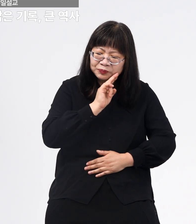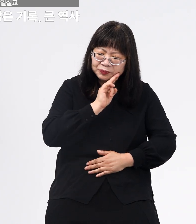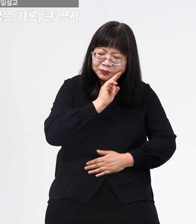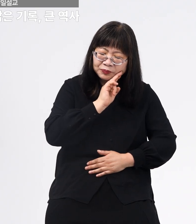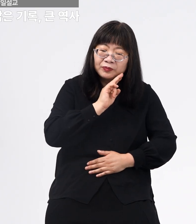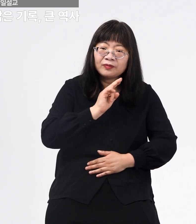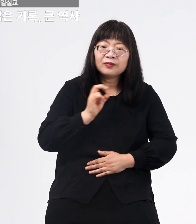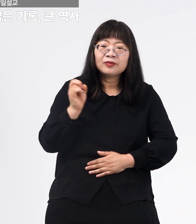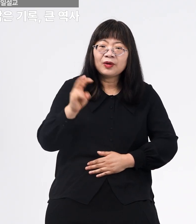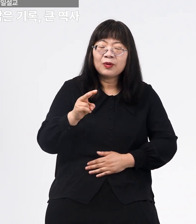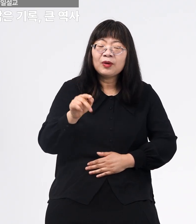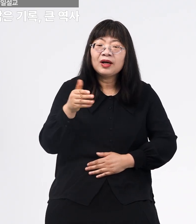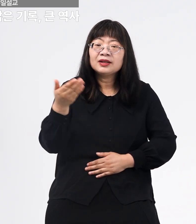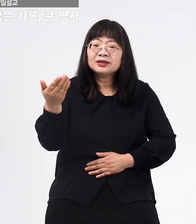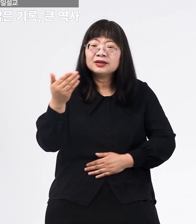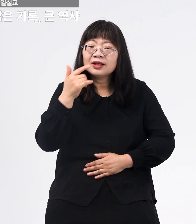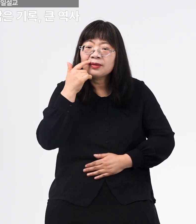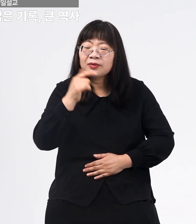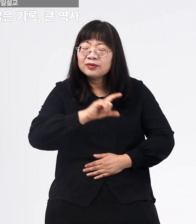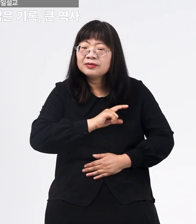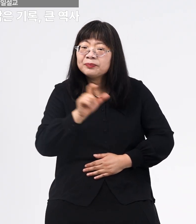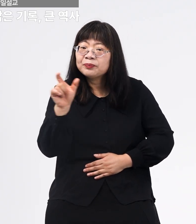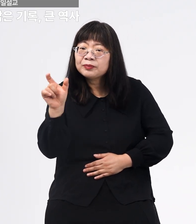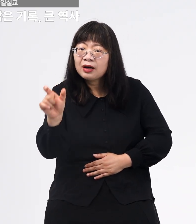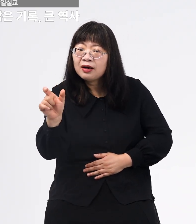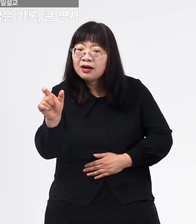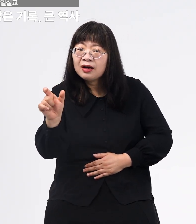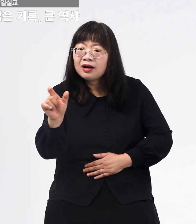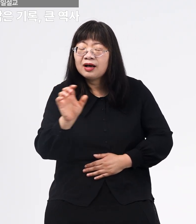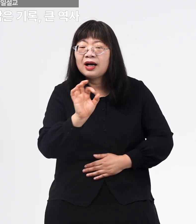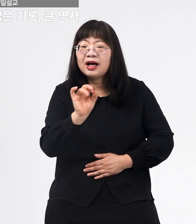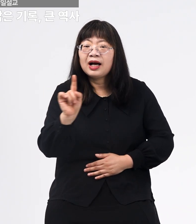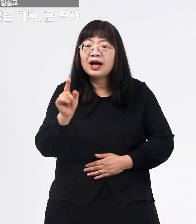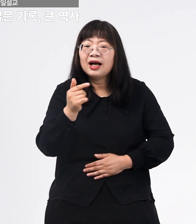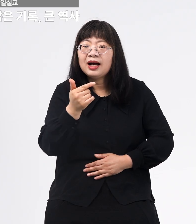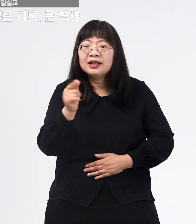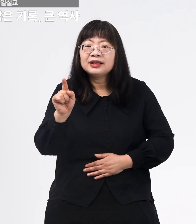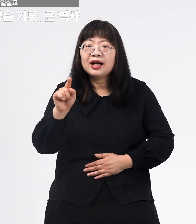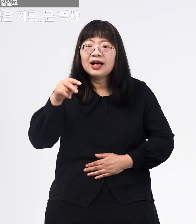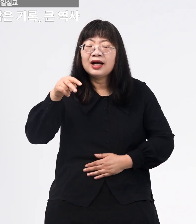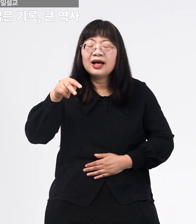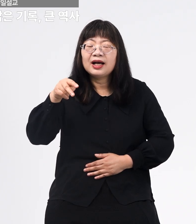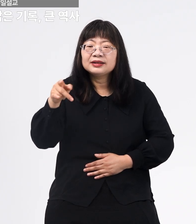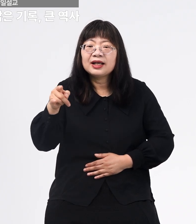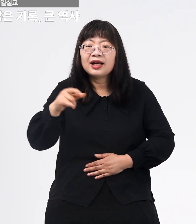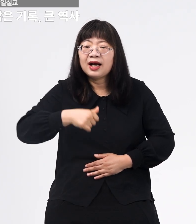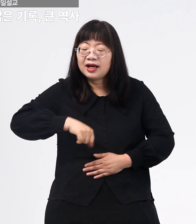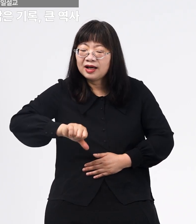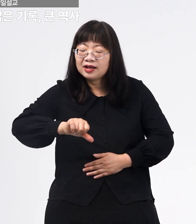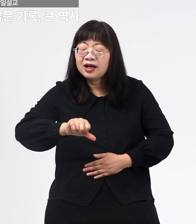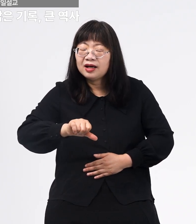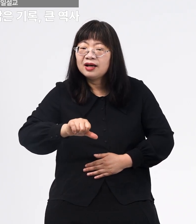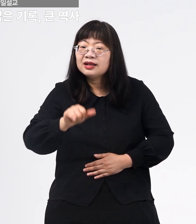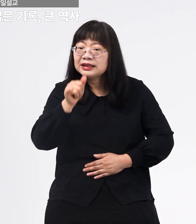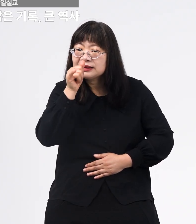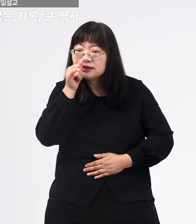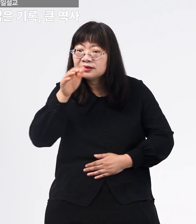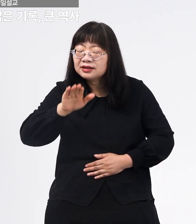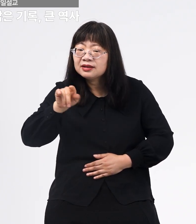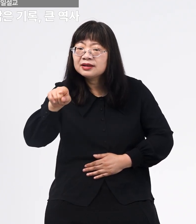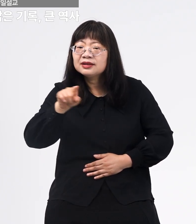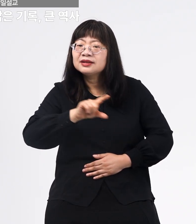더더군다나 그 아버지의 이름이 소개되는데 아낫의 아들이라고 소개돼요. 그런데 이 이름